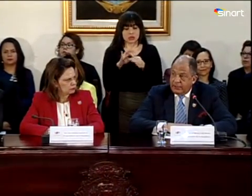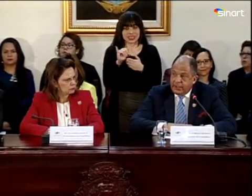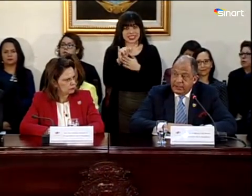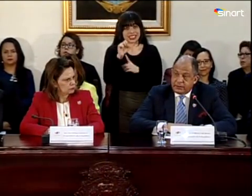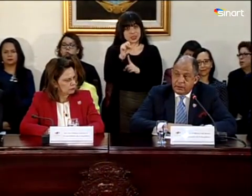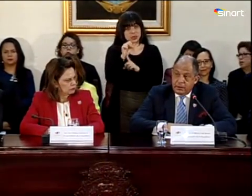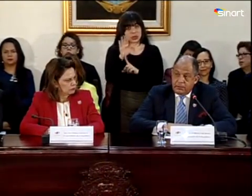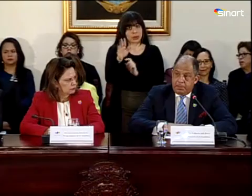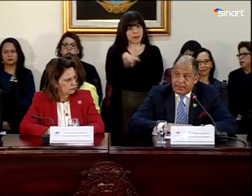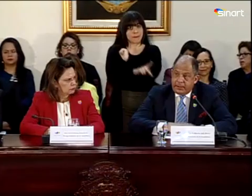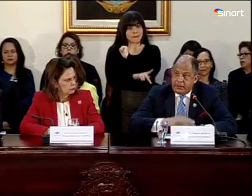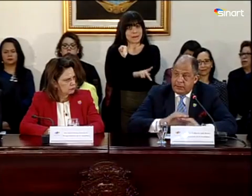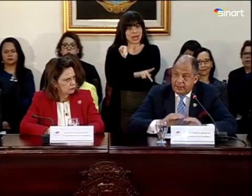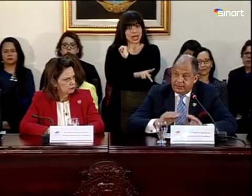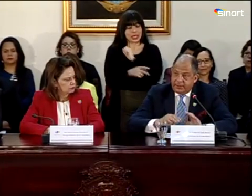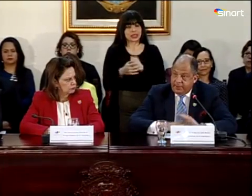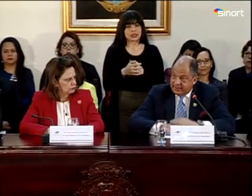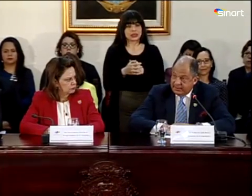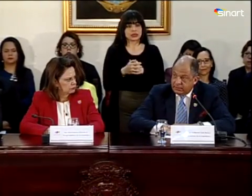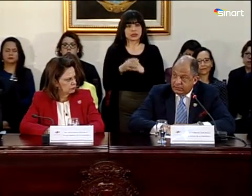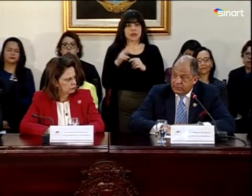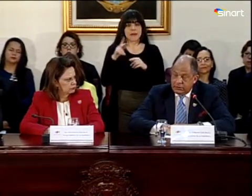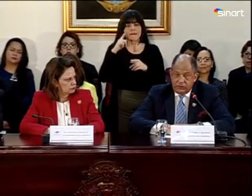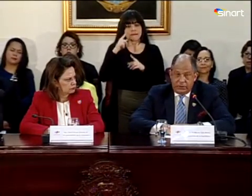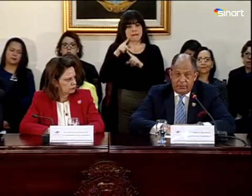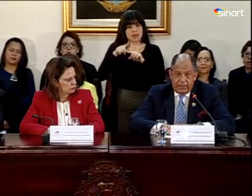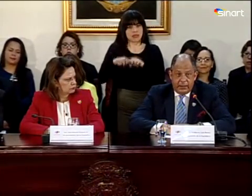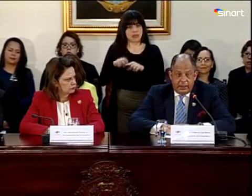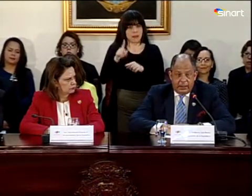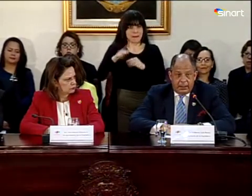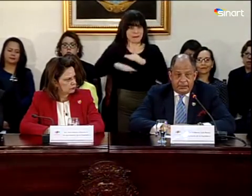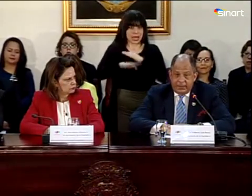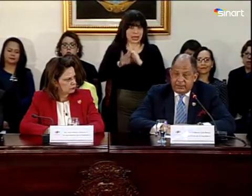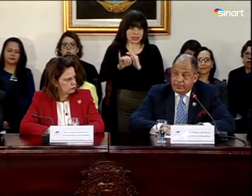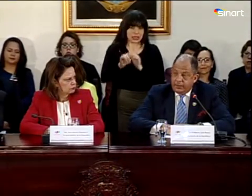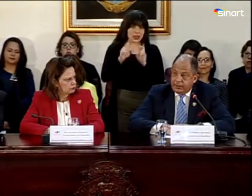en el país parte de esa premisa. Este es un tema